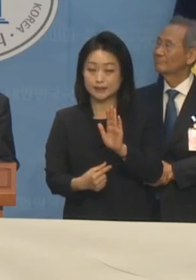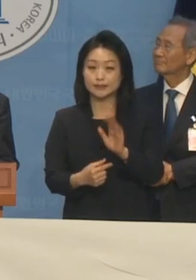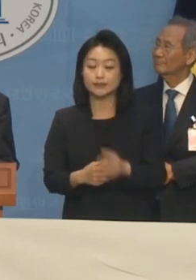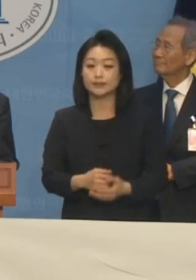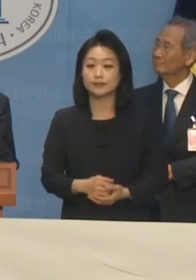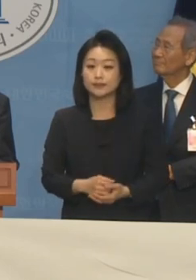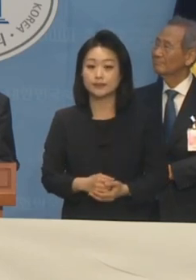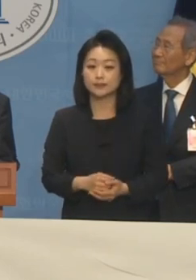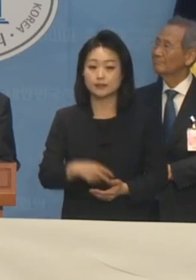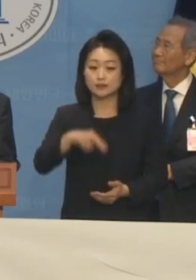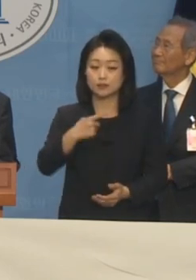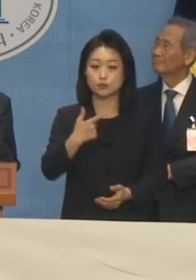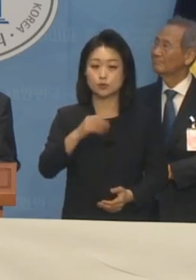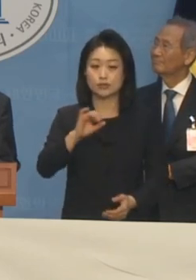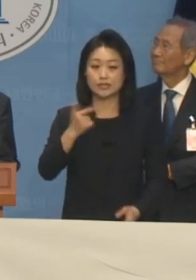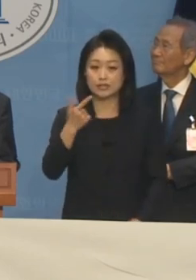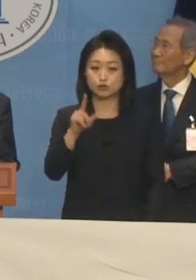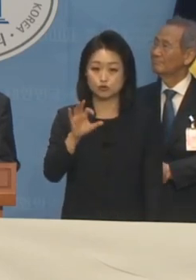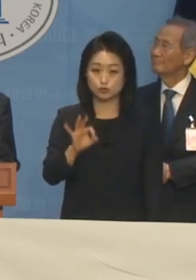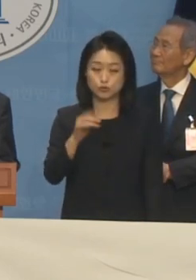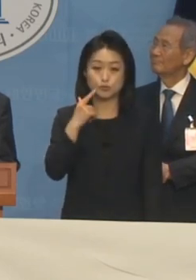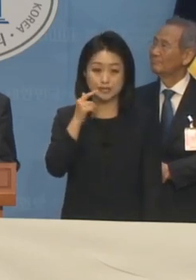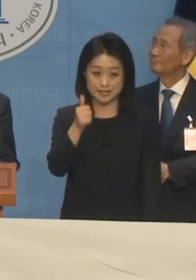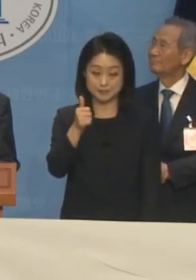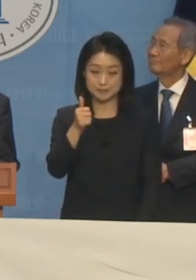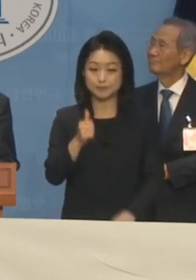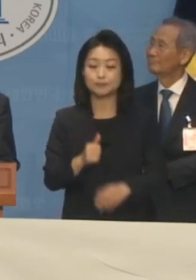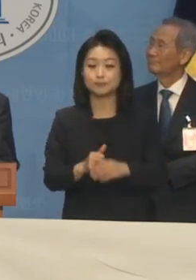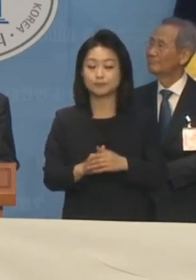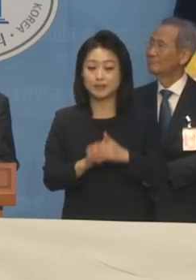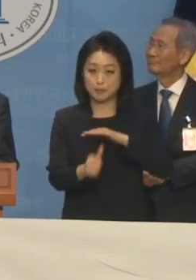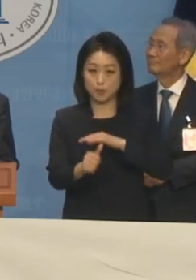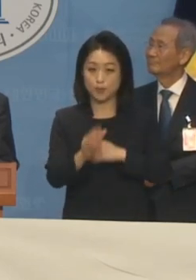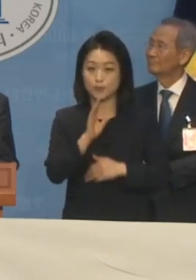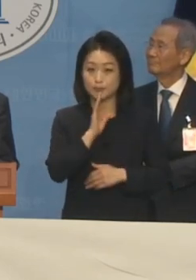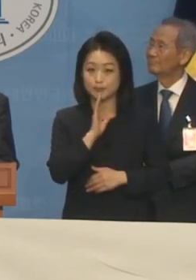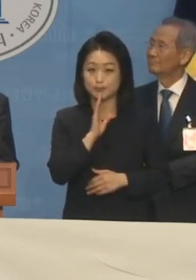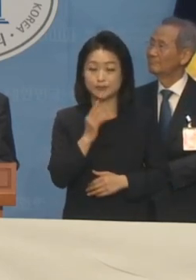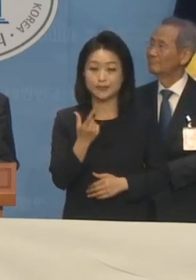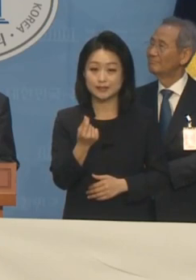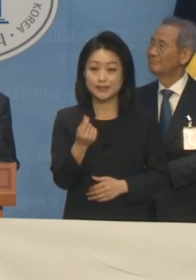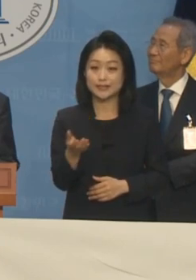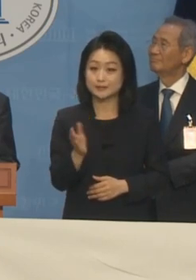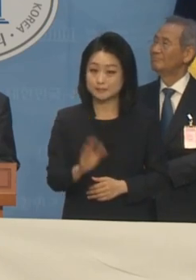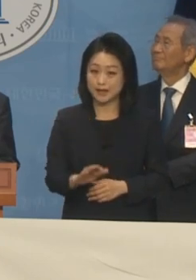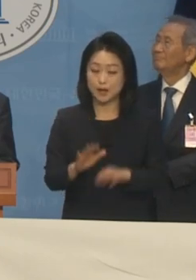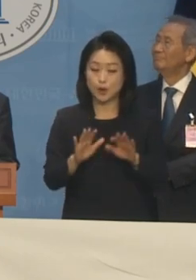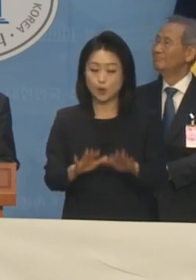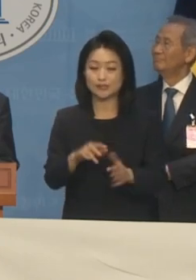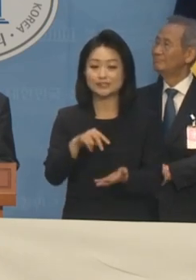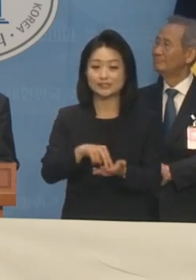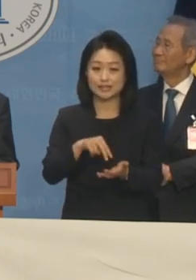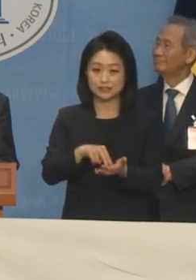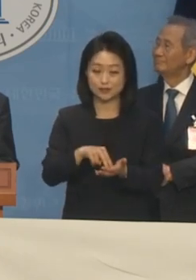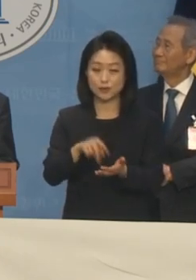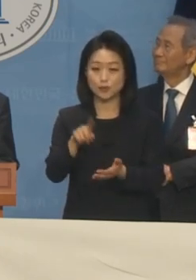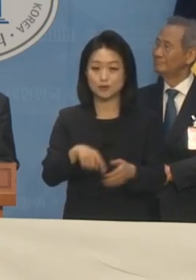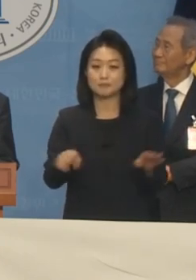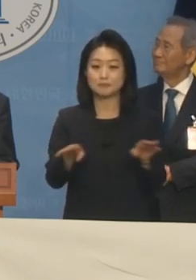교단의 손인웅 목사님도 대표입니다만은 오늘 사정상 이